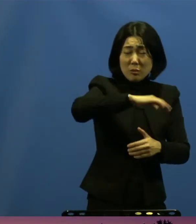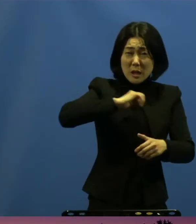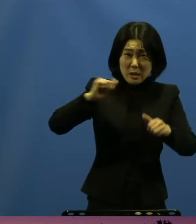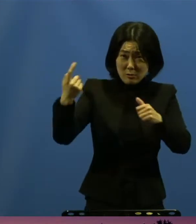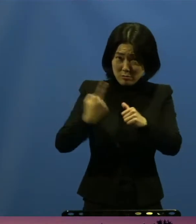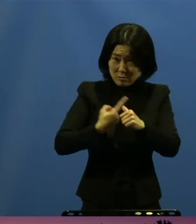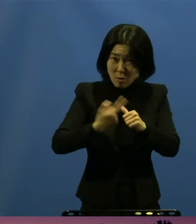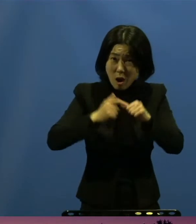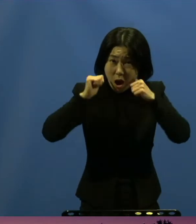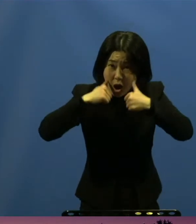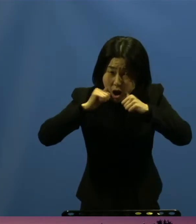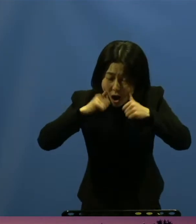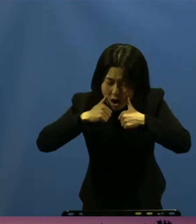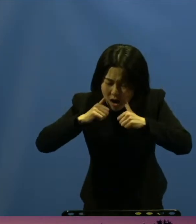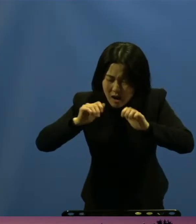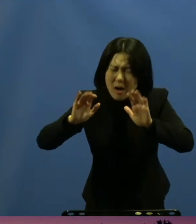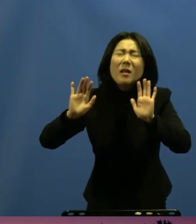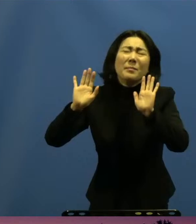우리를